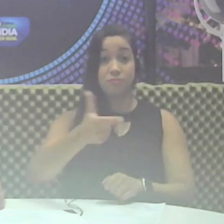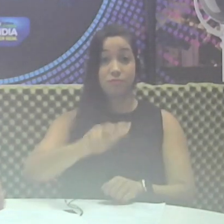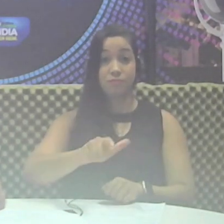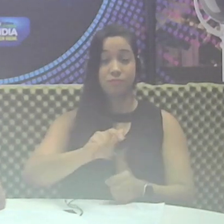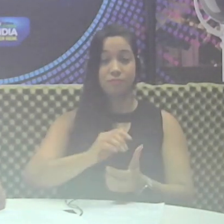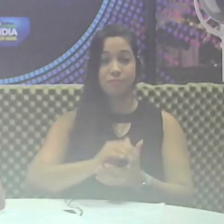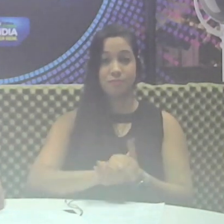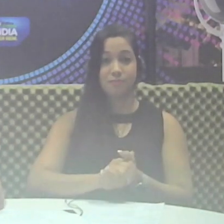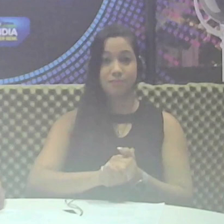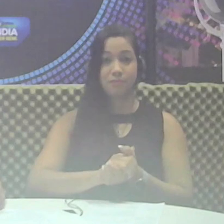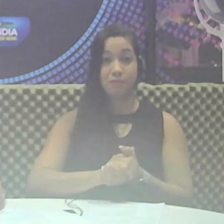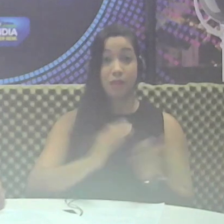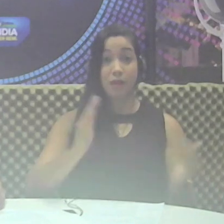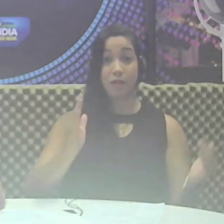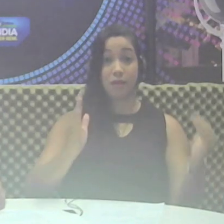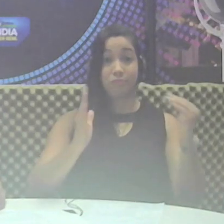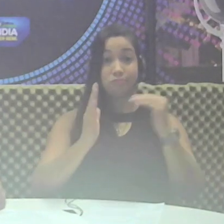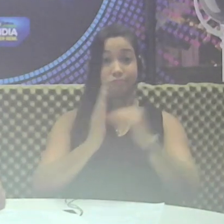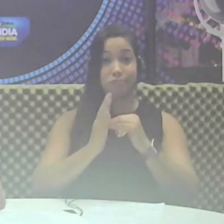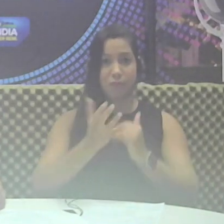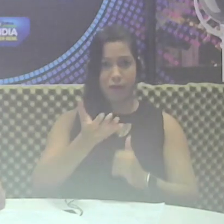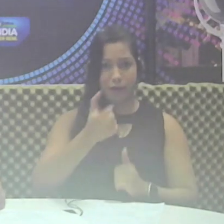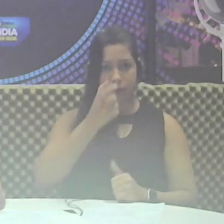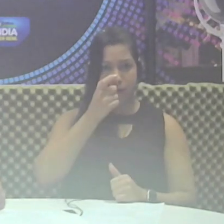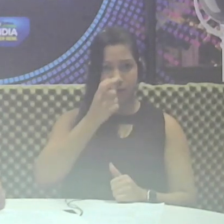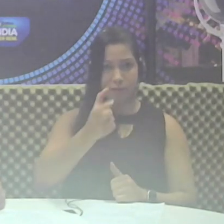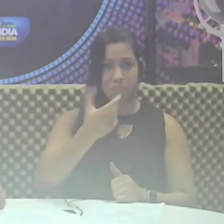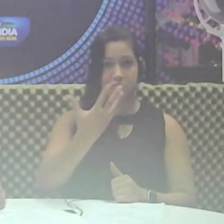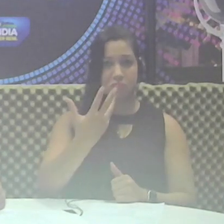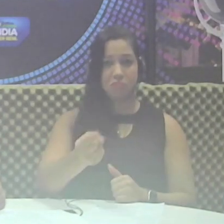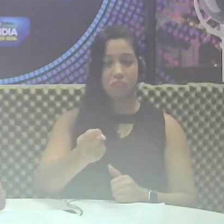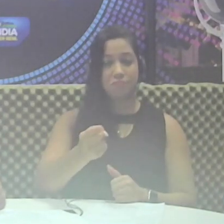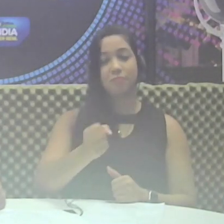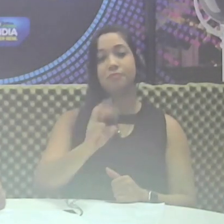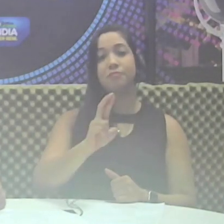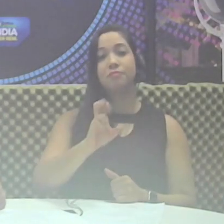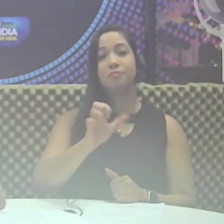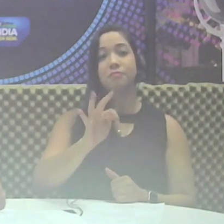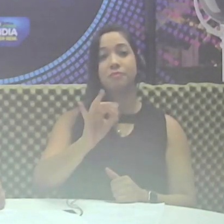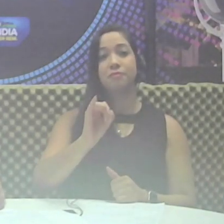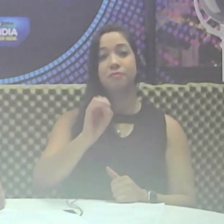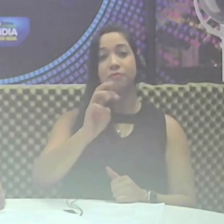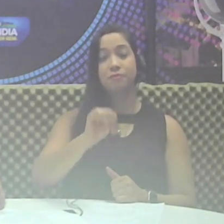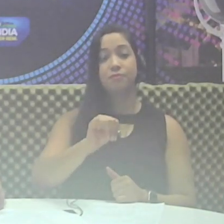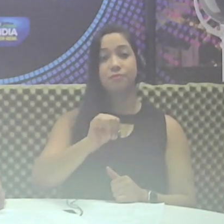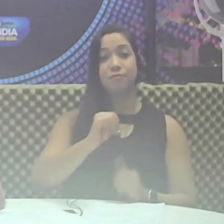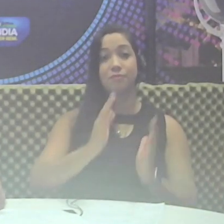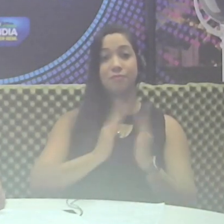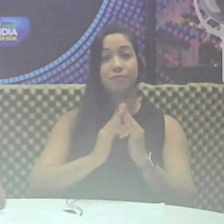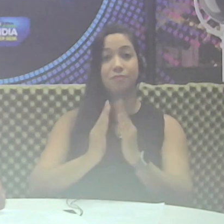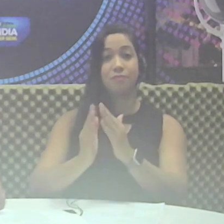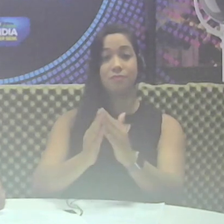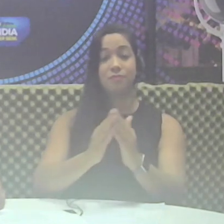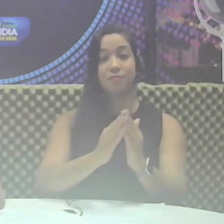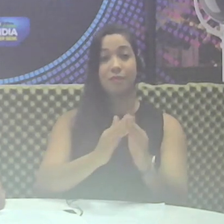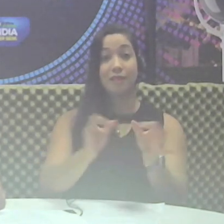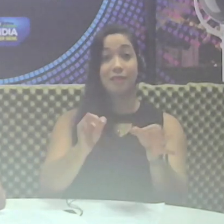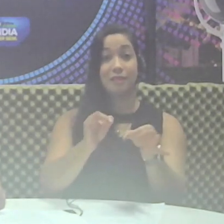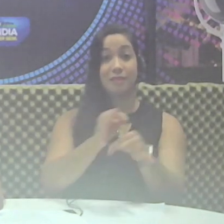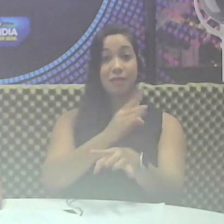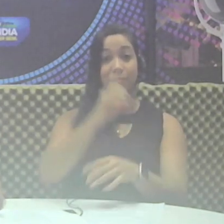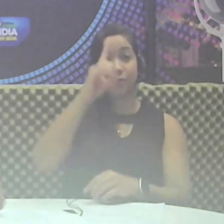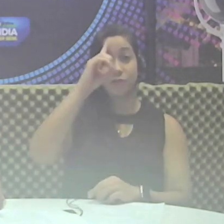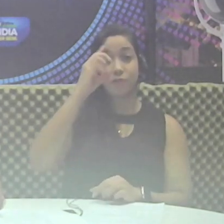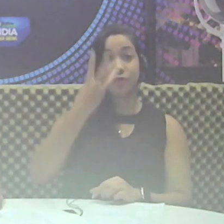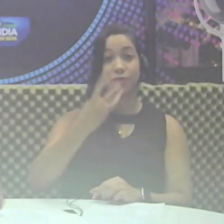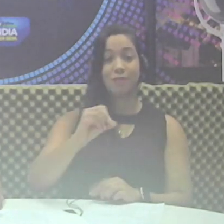para os interessados aderirem ao refinanciamento, chamado de refim habitacional, termina em 30 de maio.